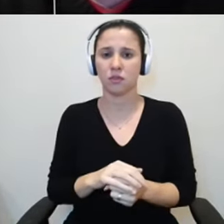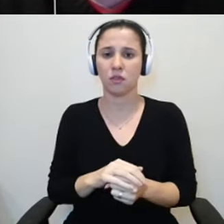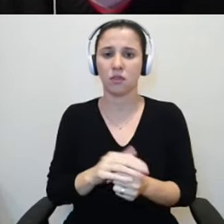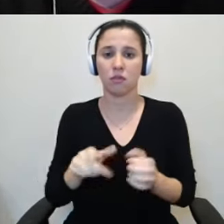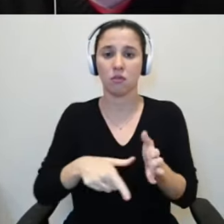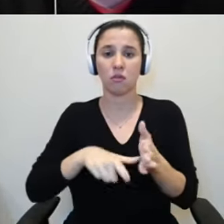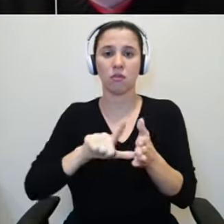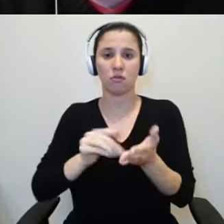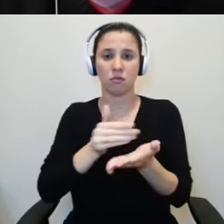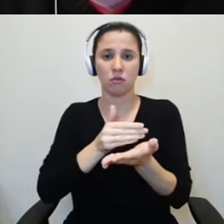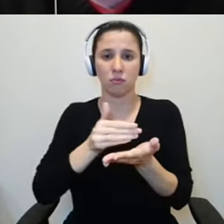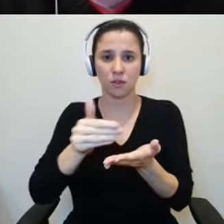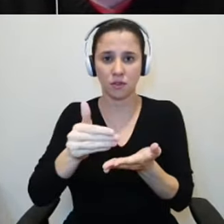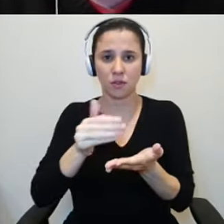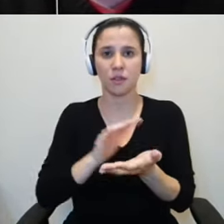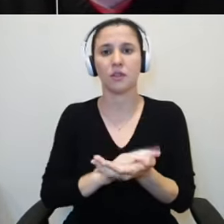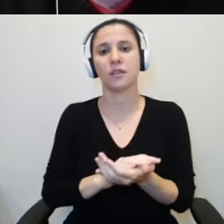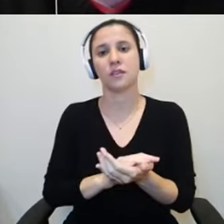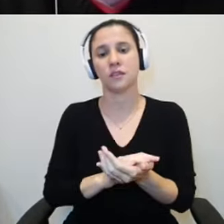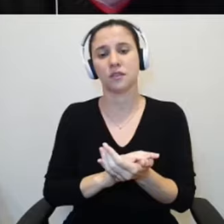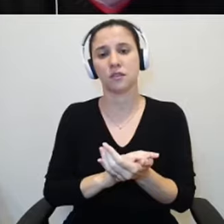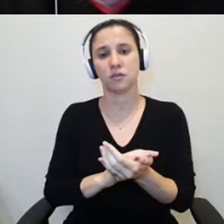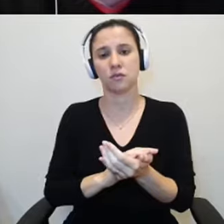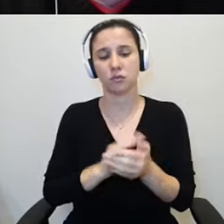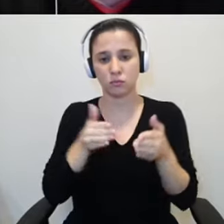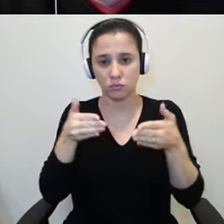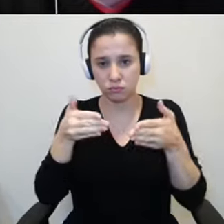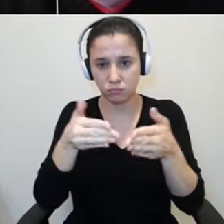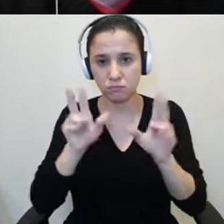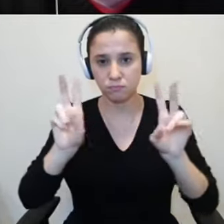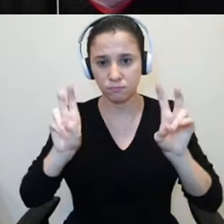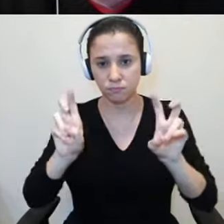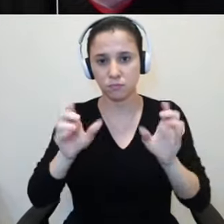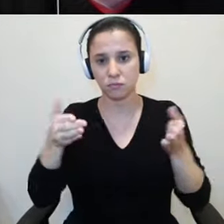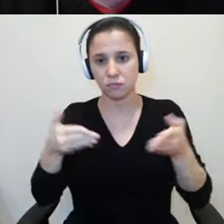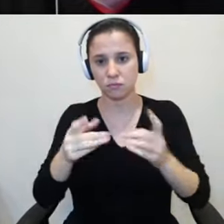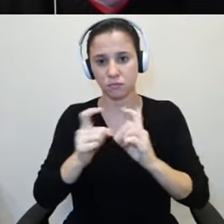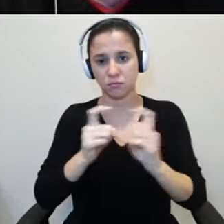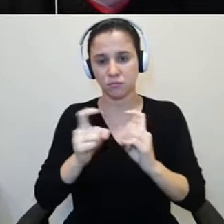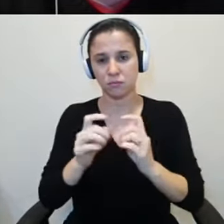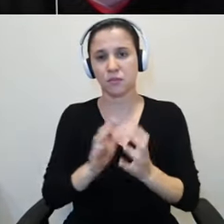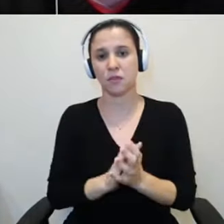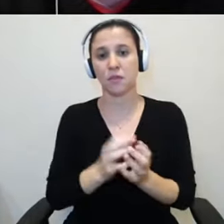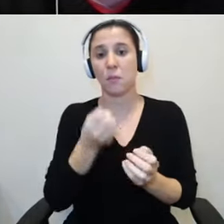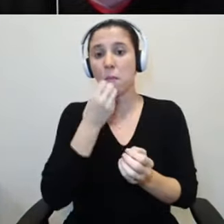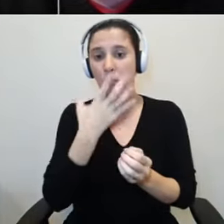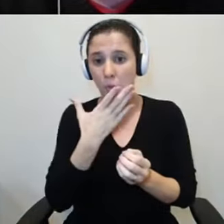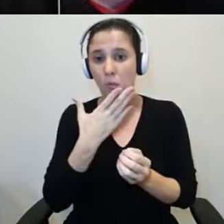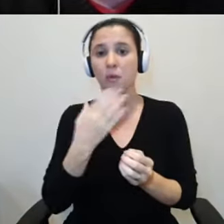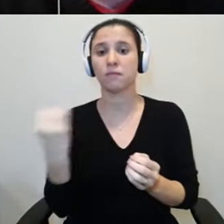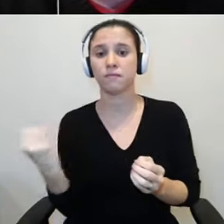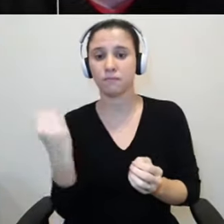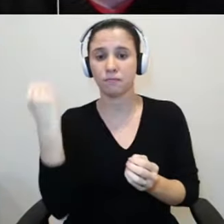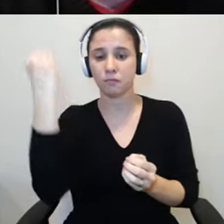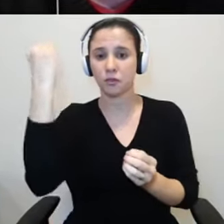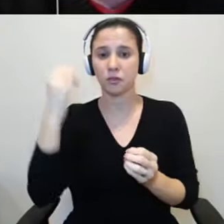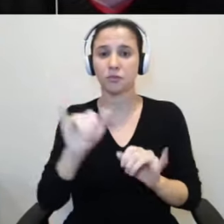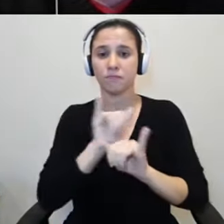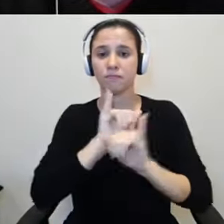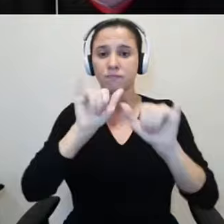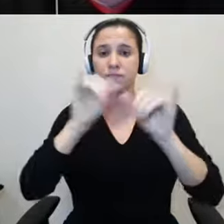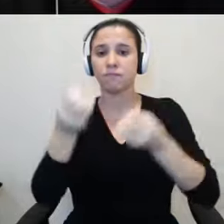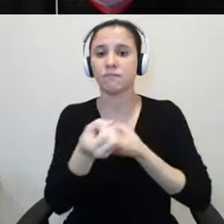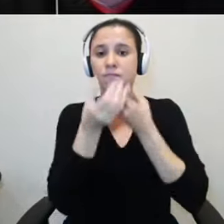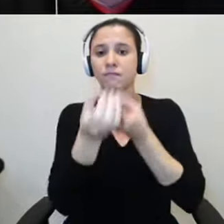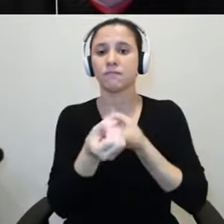especificamente no assunto, também gostaria de fazer dar uma boa notícia. Não sei se vocês tiveram acesso, mas ontem